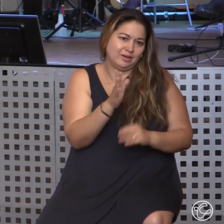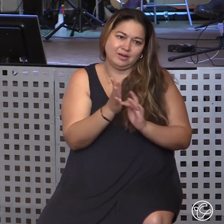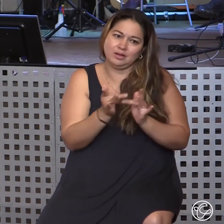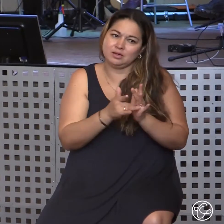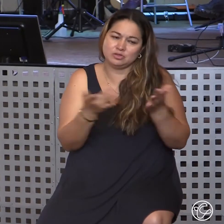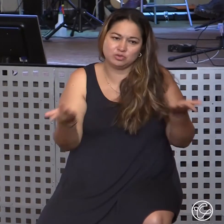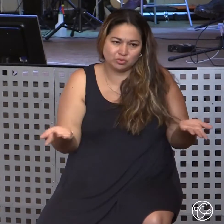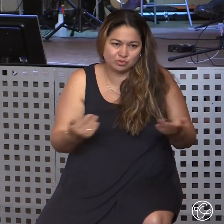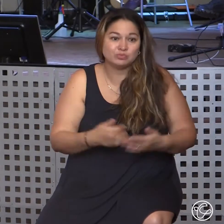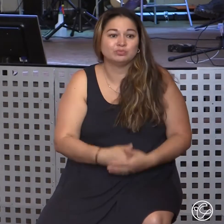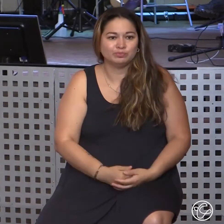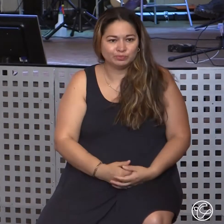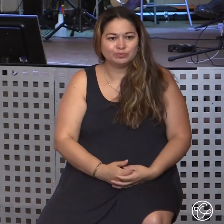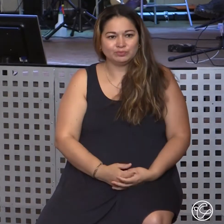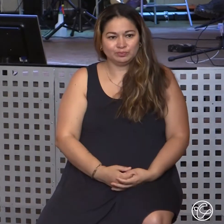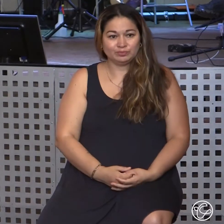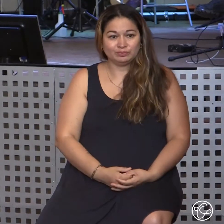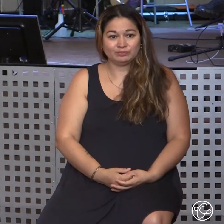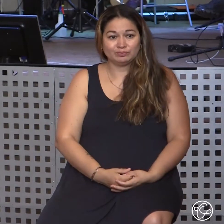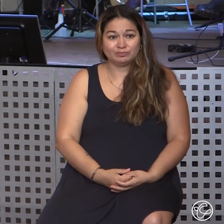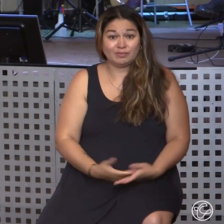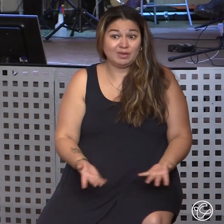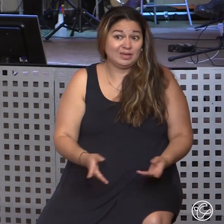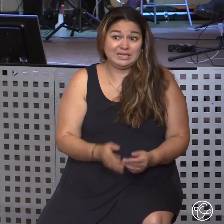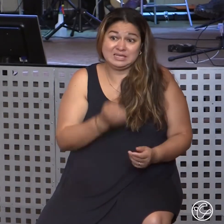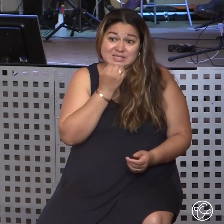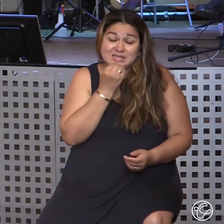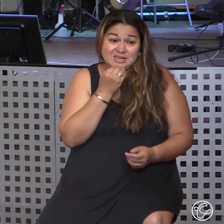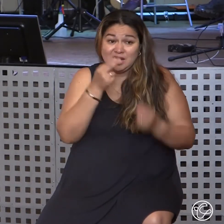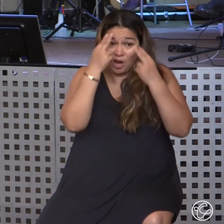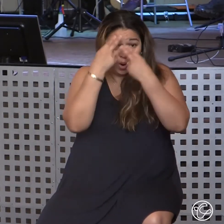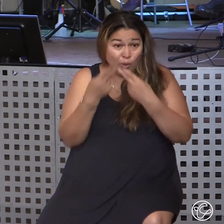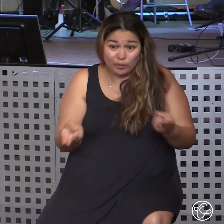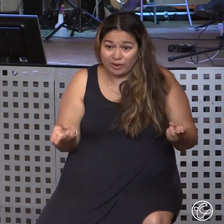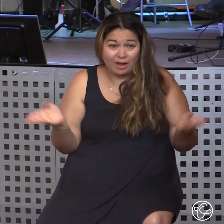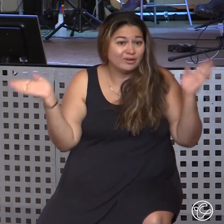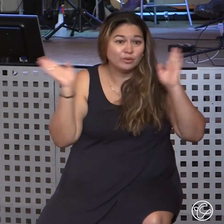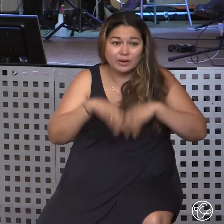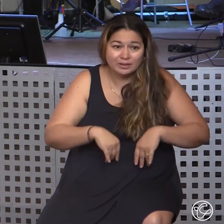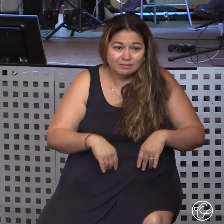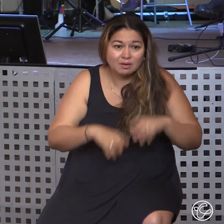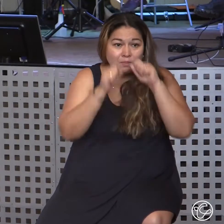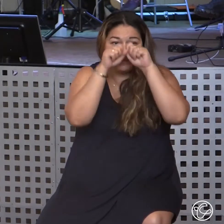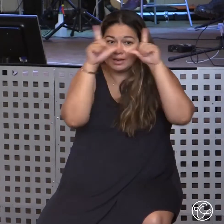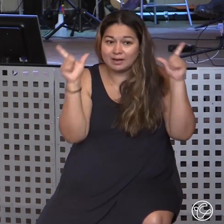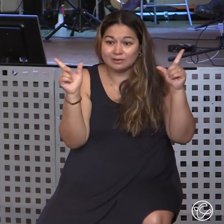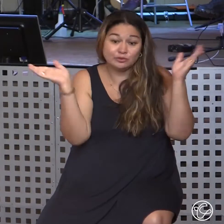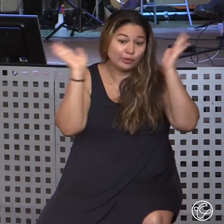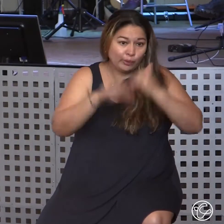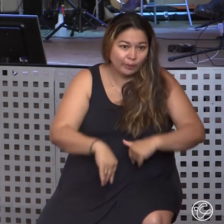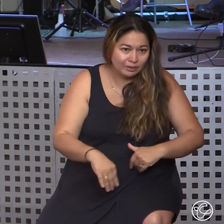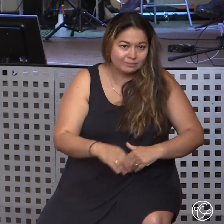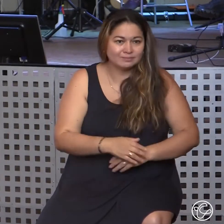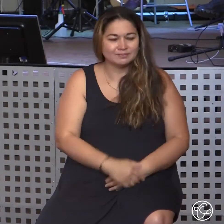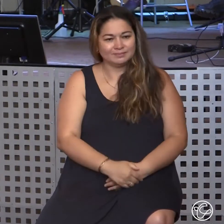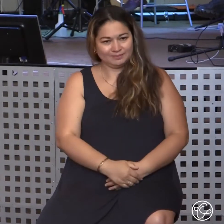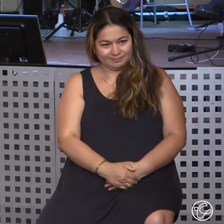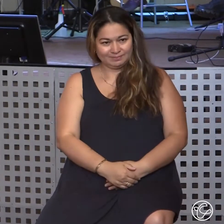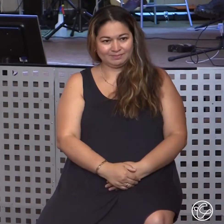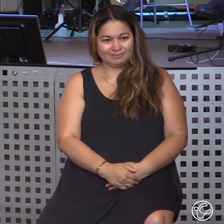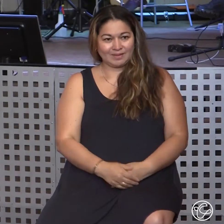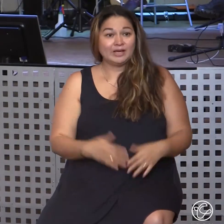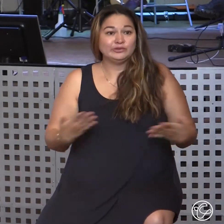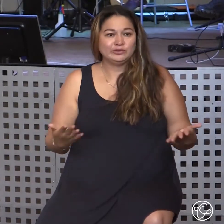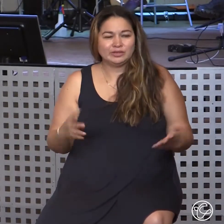No hubo espacio para milagros. ¿Qué lo impidió? En primer lugar, el